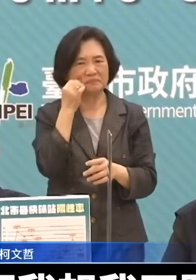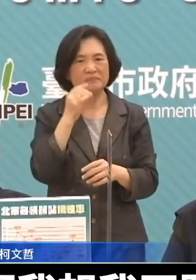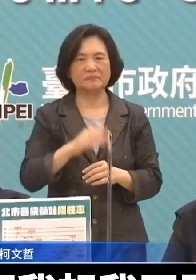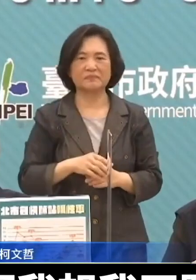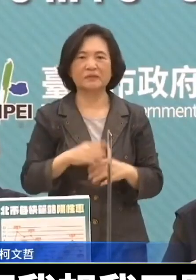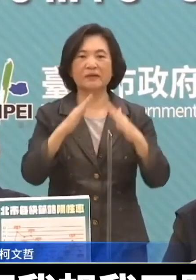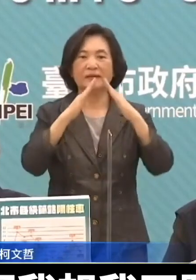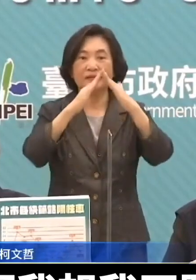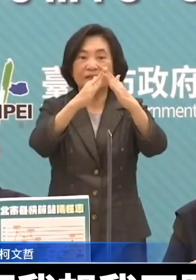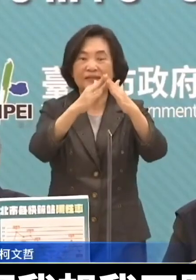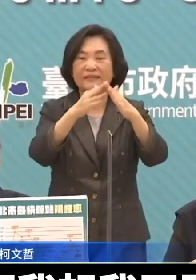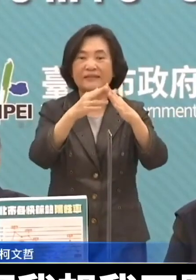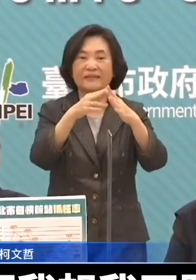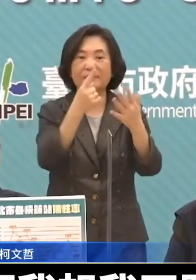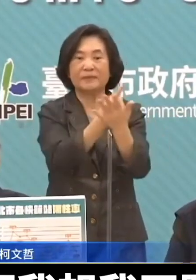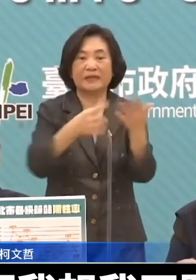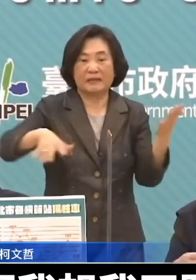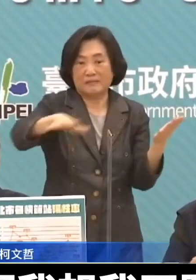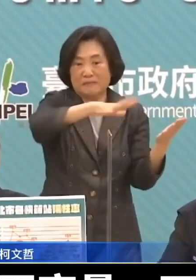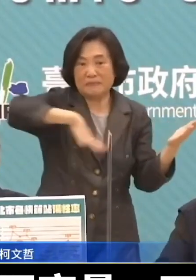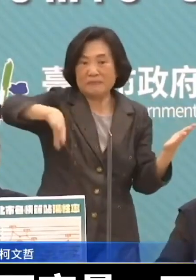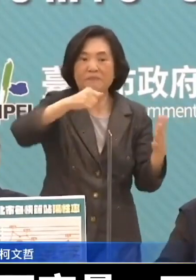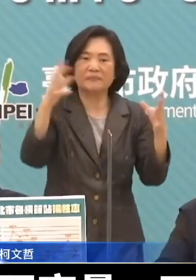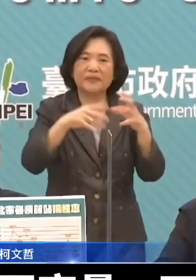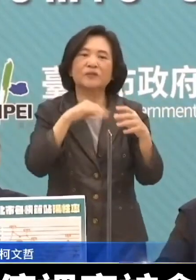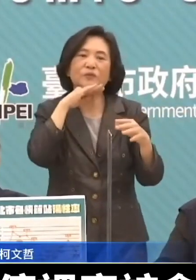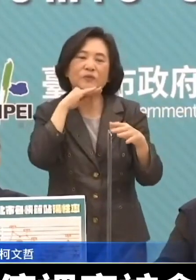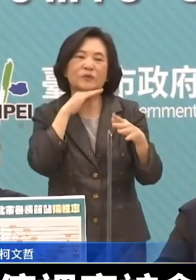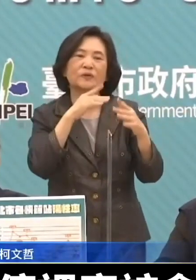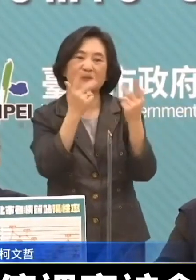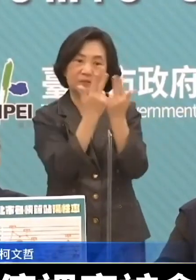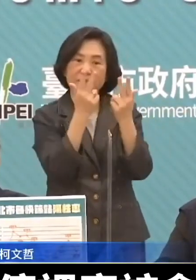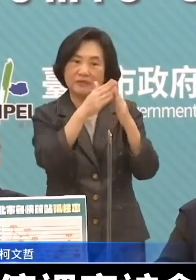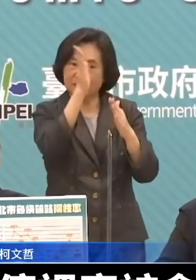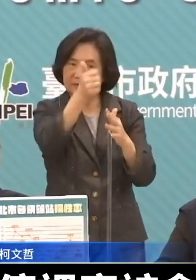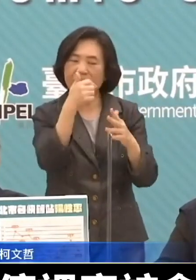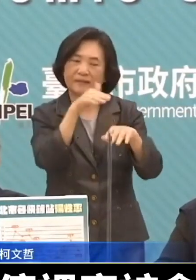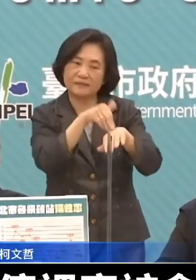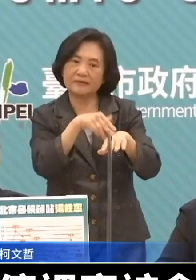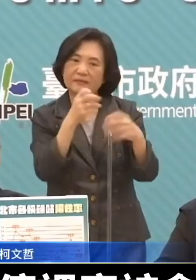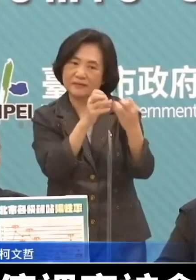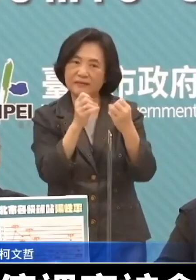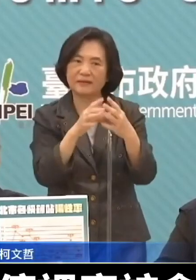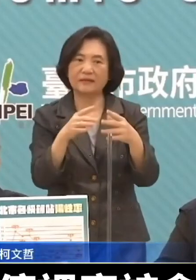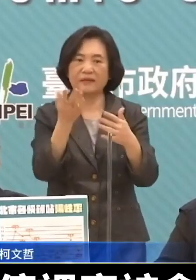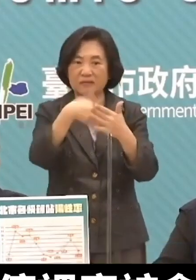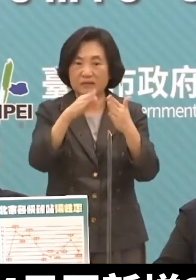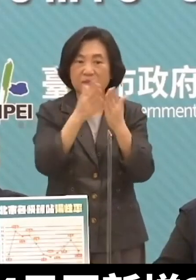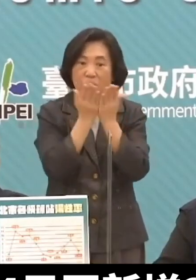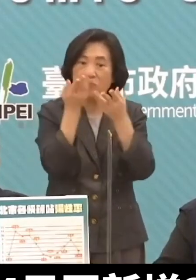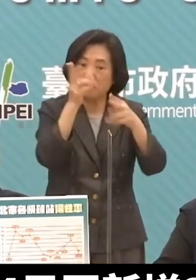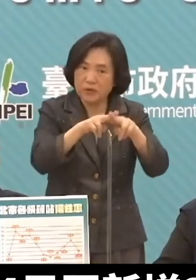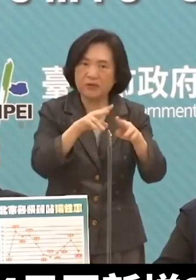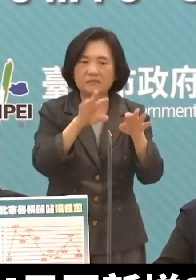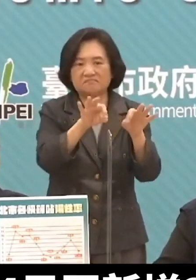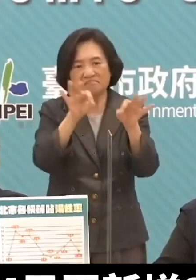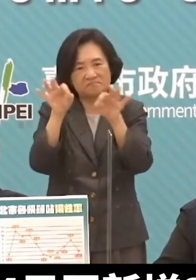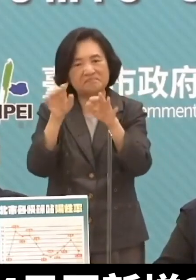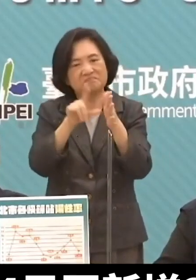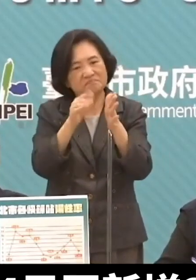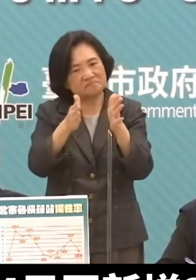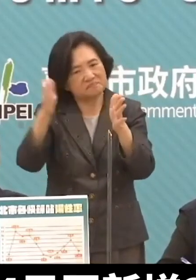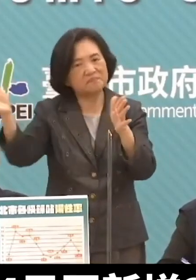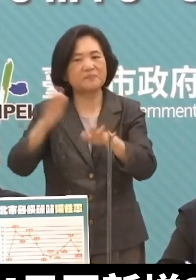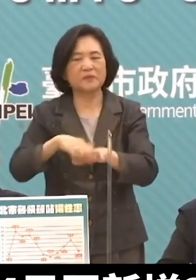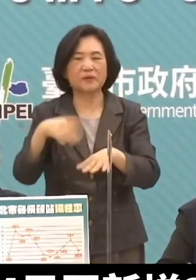嘛，所以这个我想我再跟侯市长再商量一下，大概停课应该会延长的。 台湾24日再新